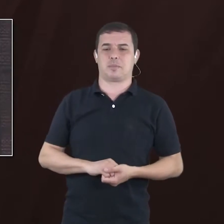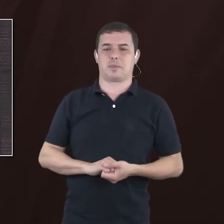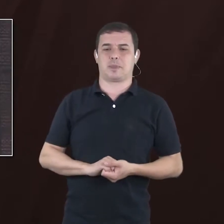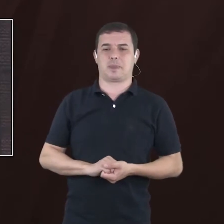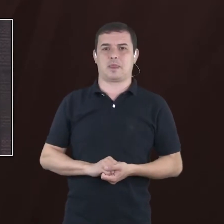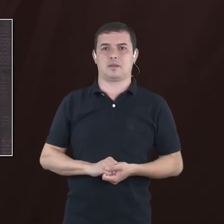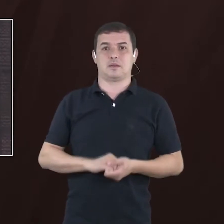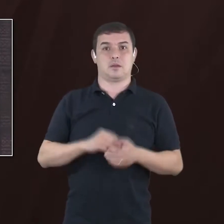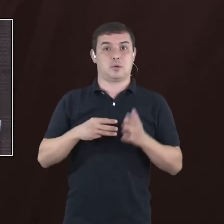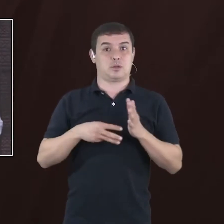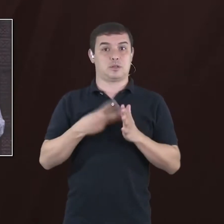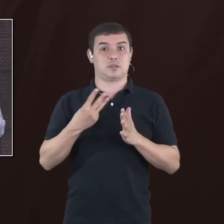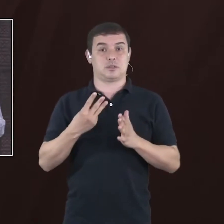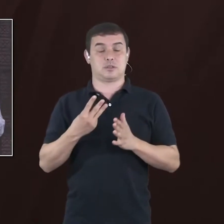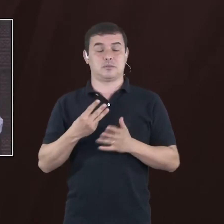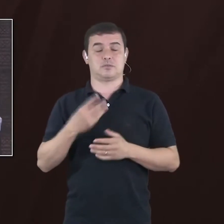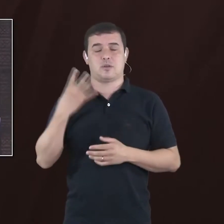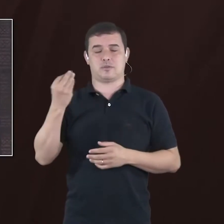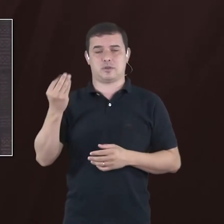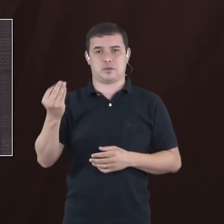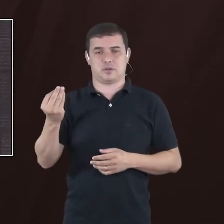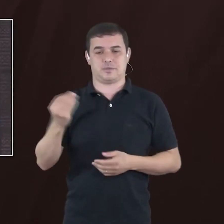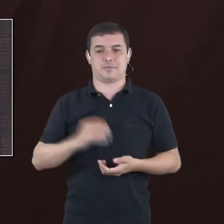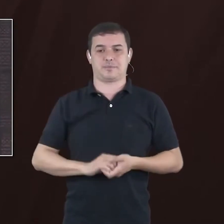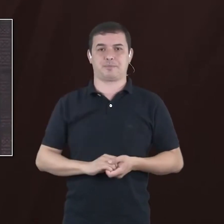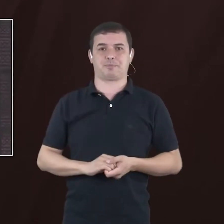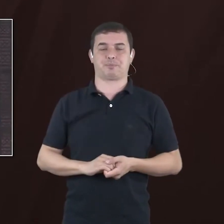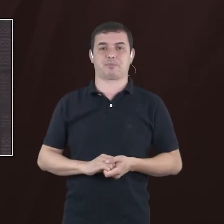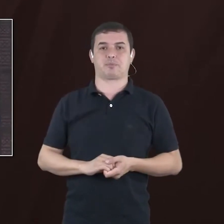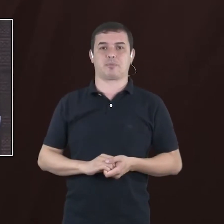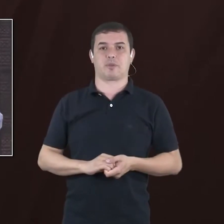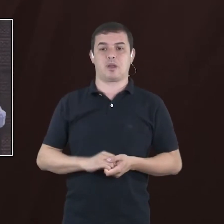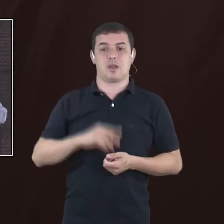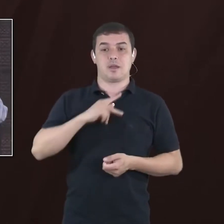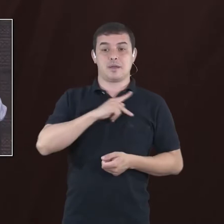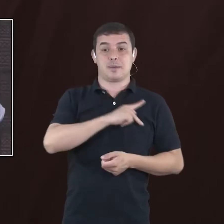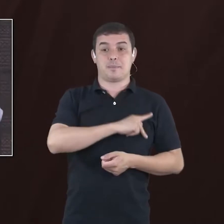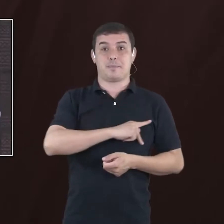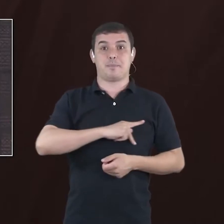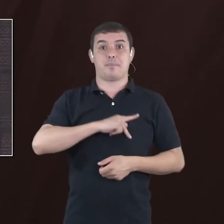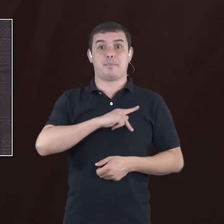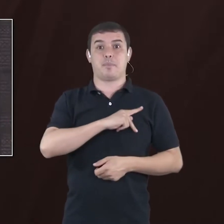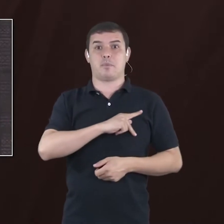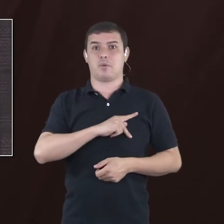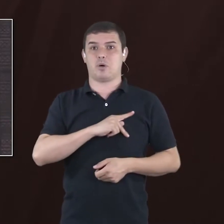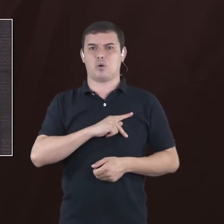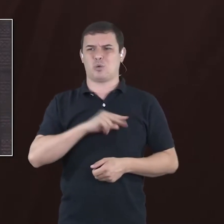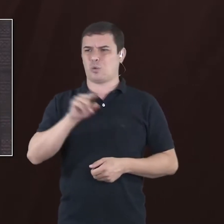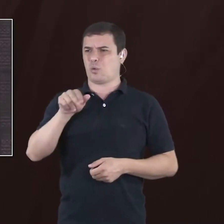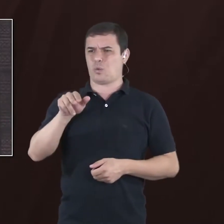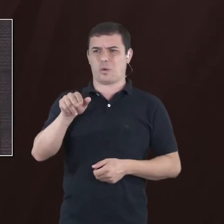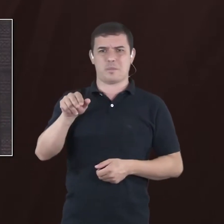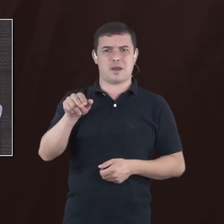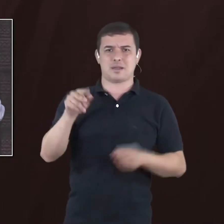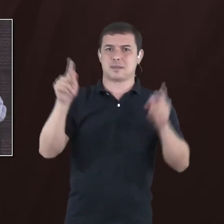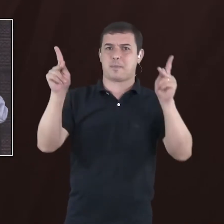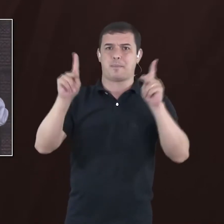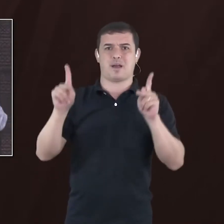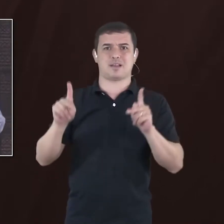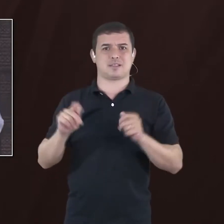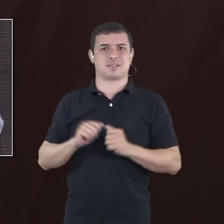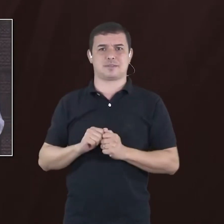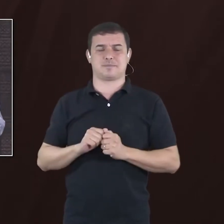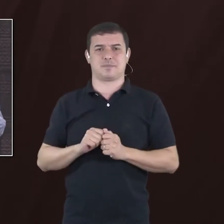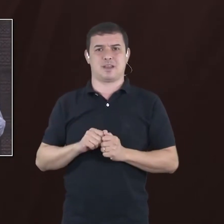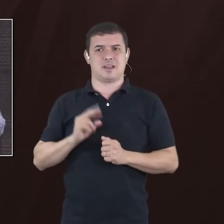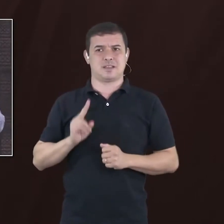terceira viagem. Bom, então ele não teve mais tranquilidade, nunca mais teve